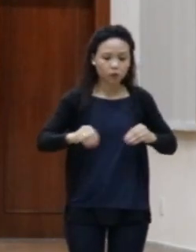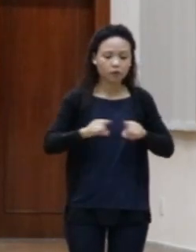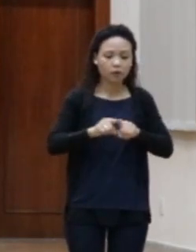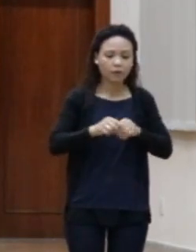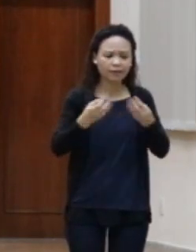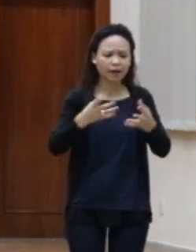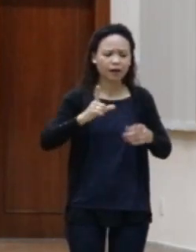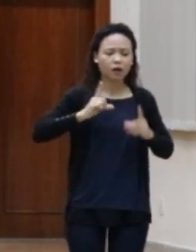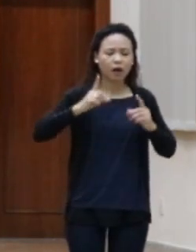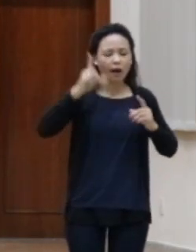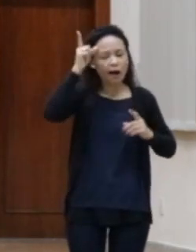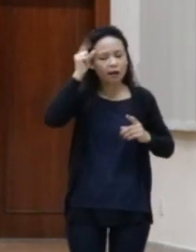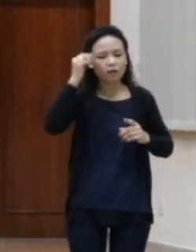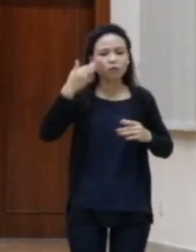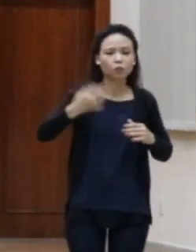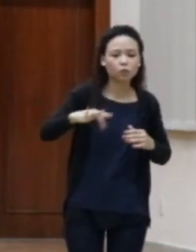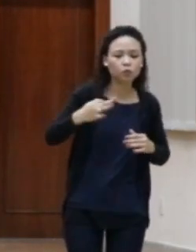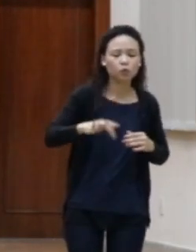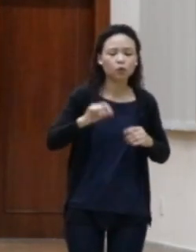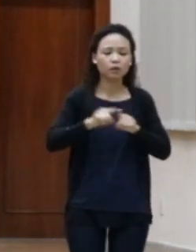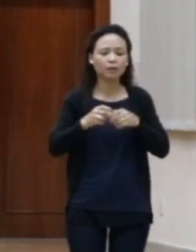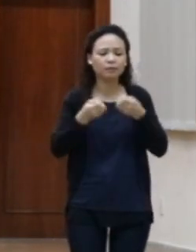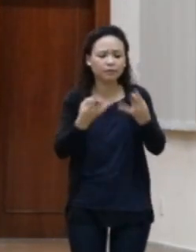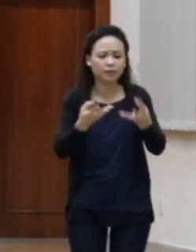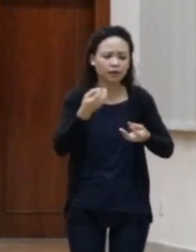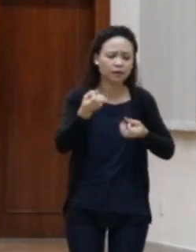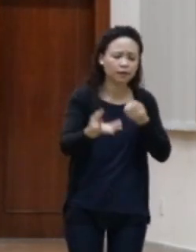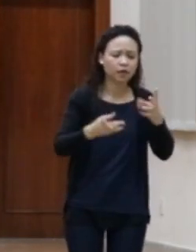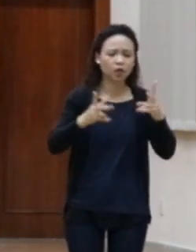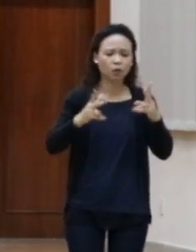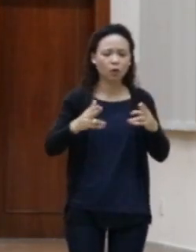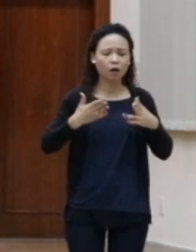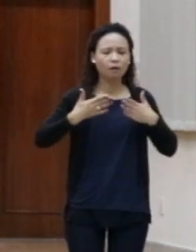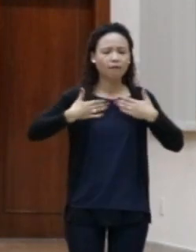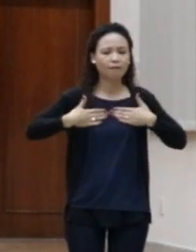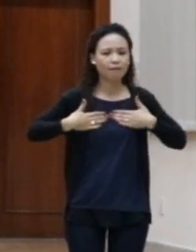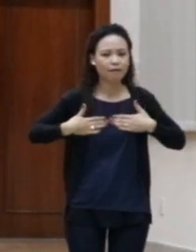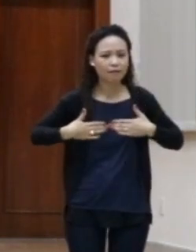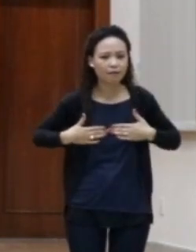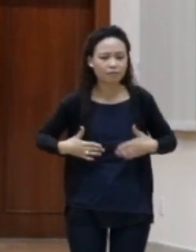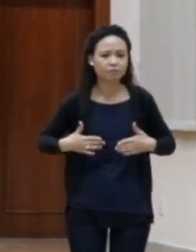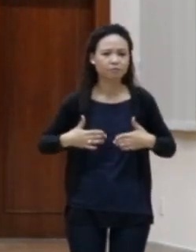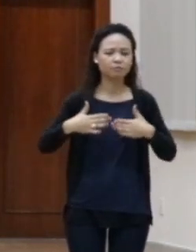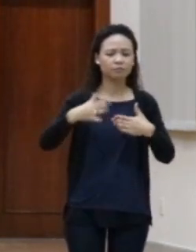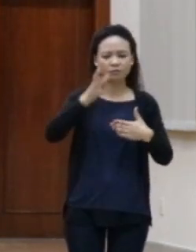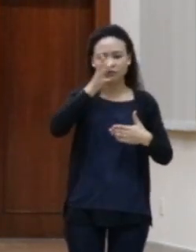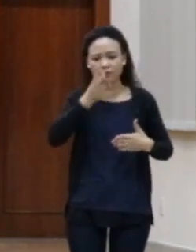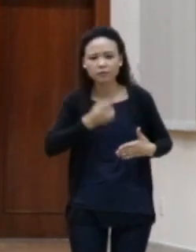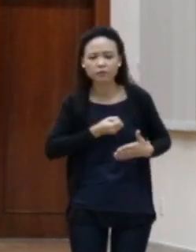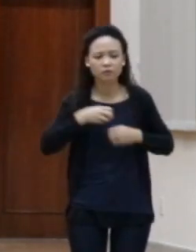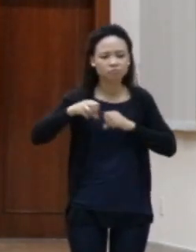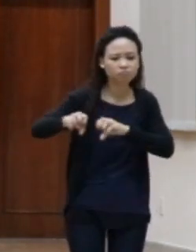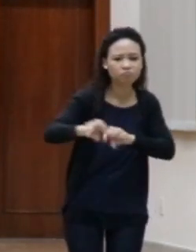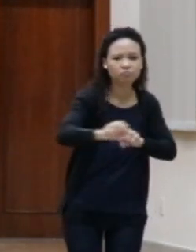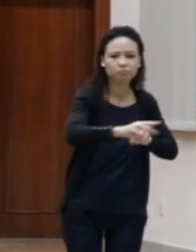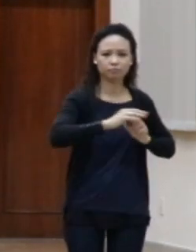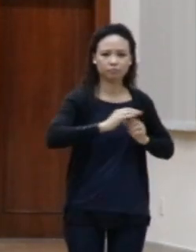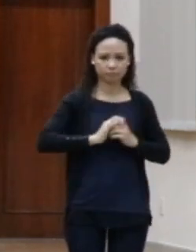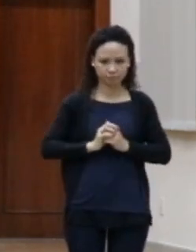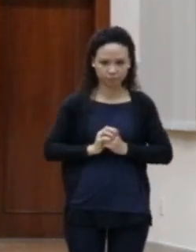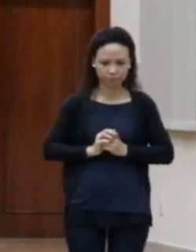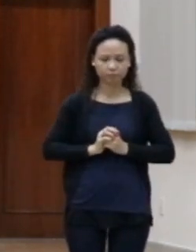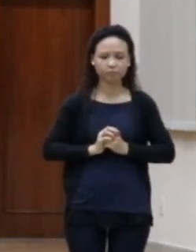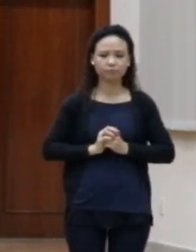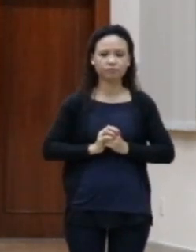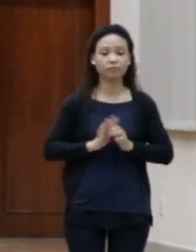graça, de amor, de redenção. Mas a outra o outro entendimento, quando Jesus